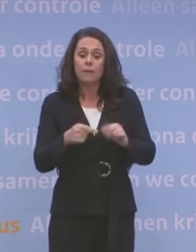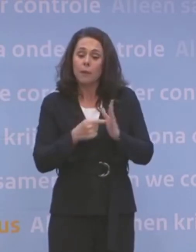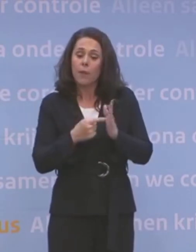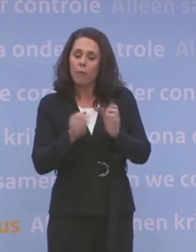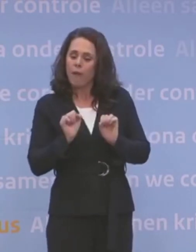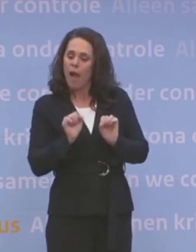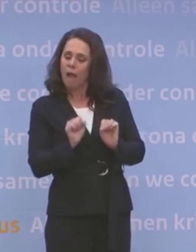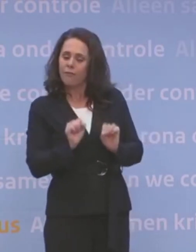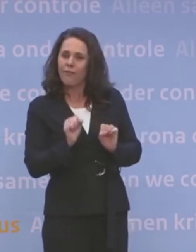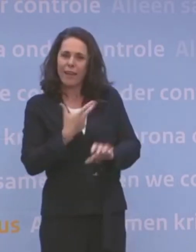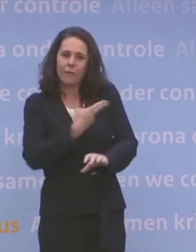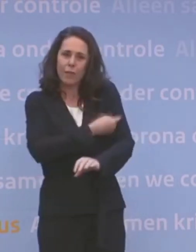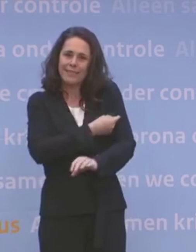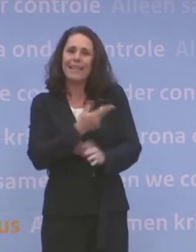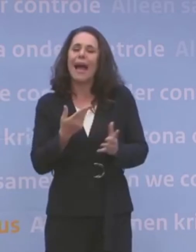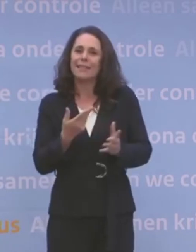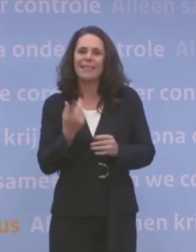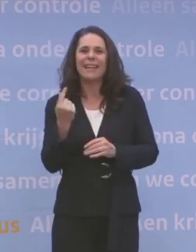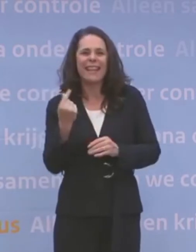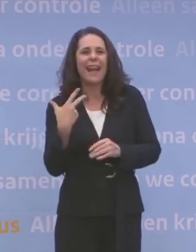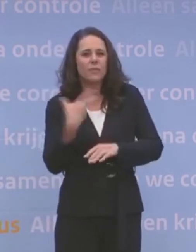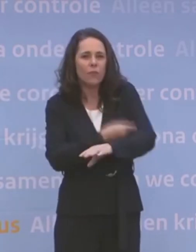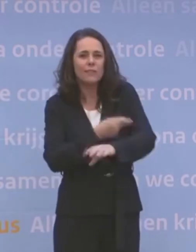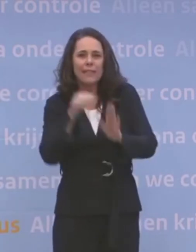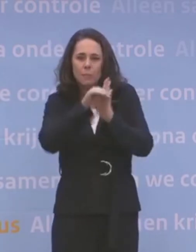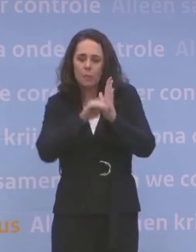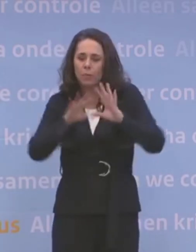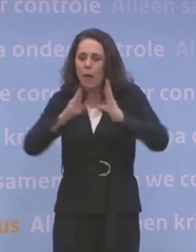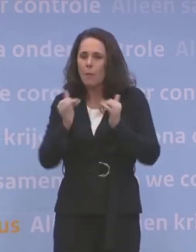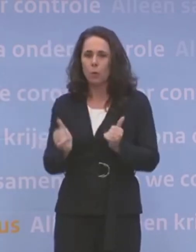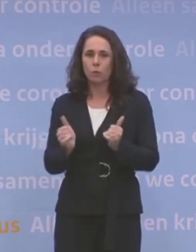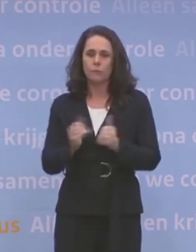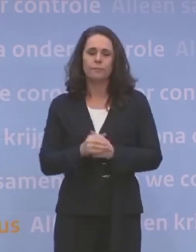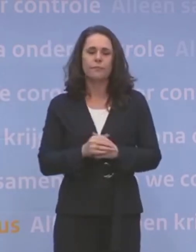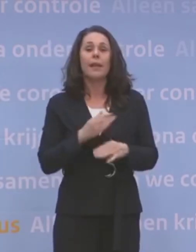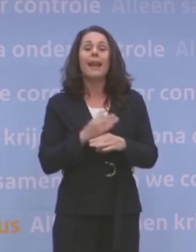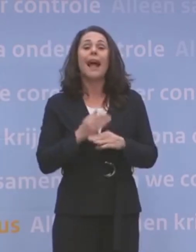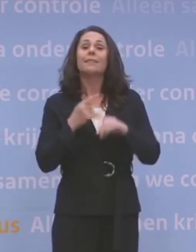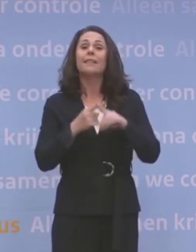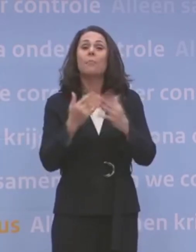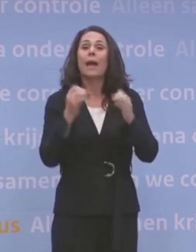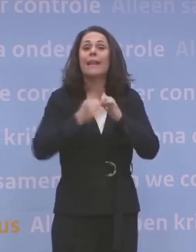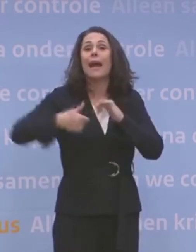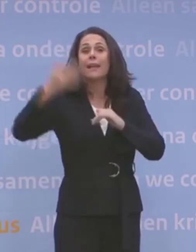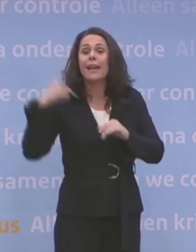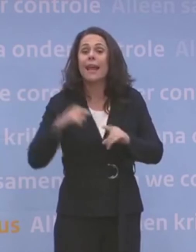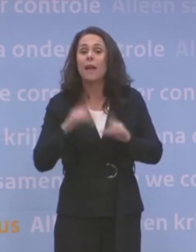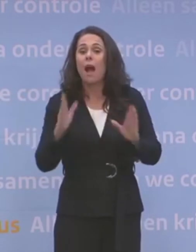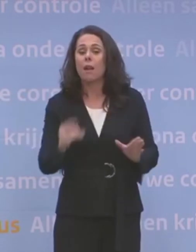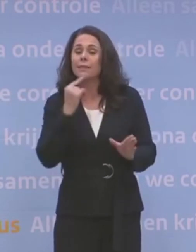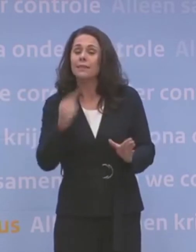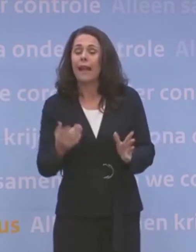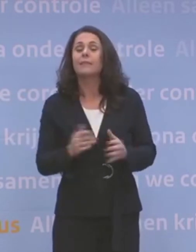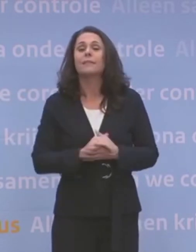afweer tegen de vaccinaties in het Rijk Vaccinatieprogramma op orde zijn. De laatste keer, dat is een paar jaar terug, hebben we meteen al aangegeven dat